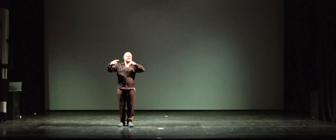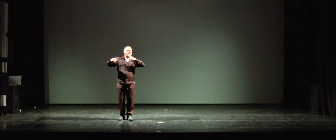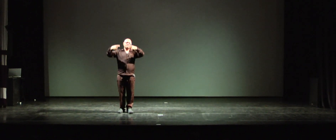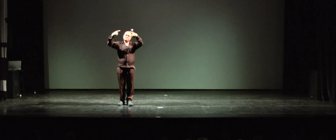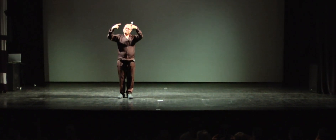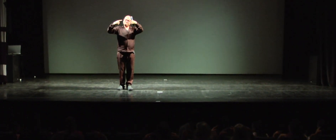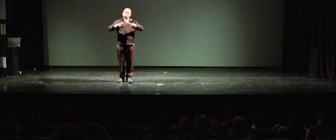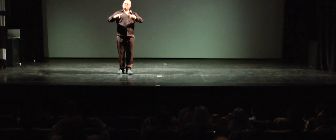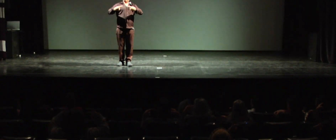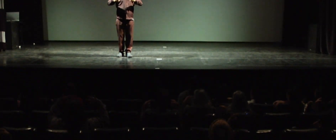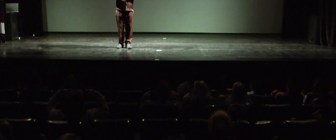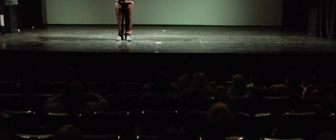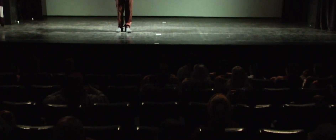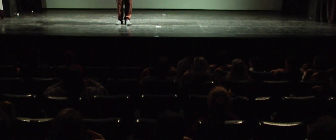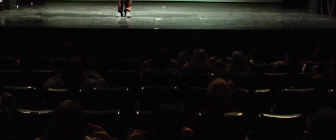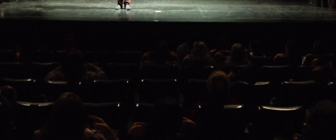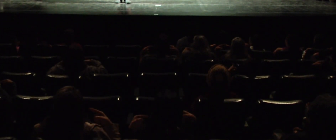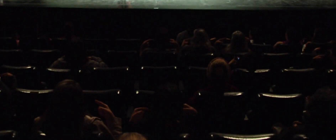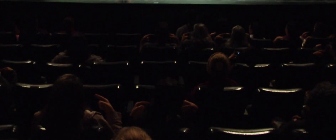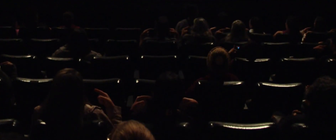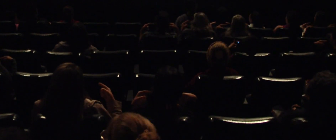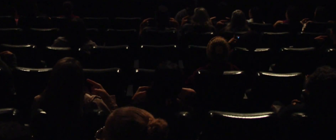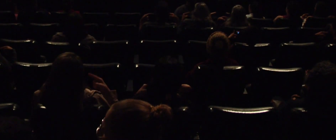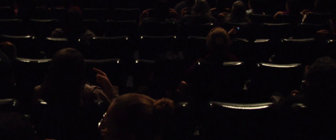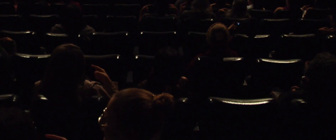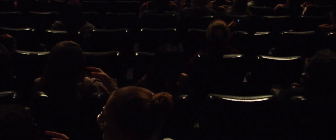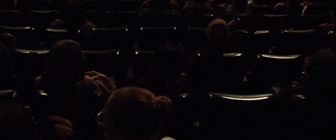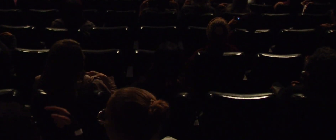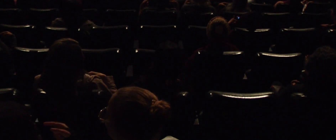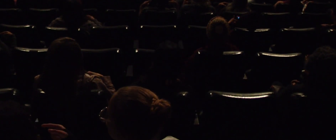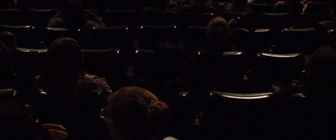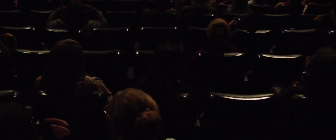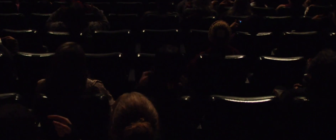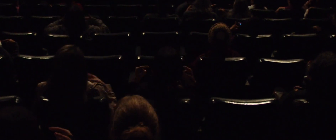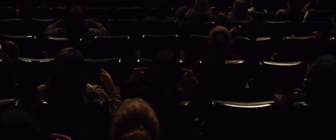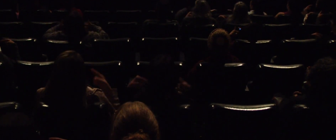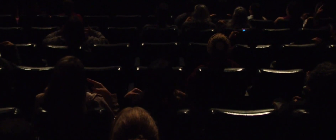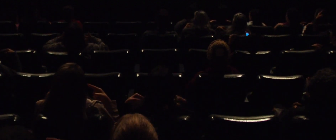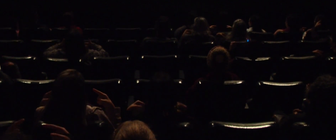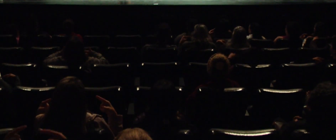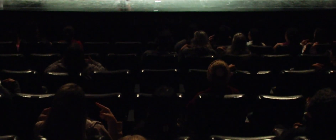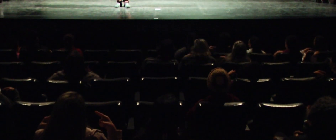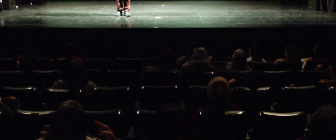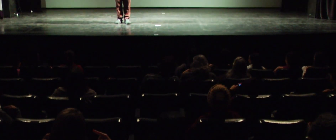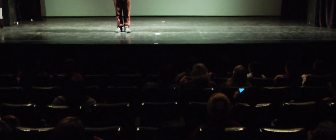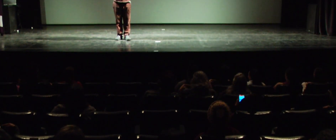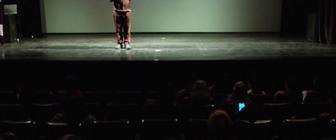assim, ó. Com uma proposta de uma firmeza. Desafio. Então, eles vão desafiar vocês,